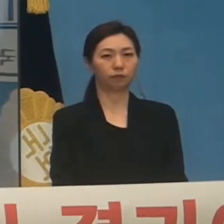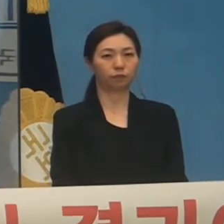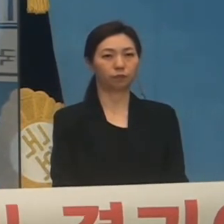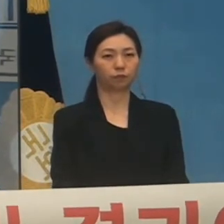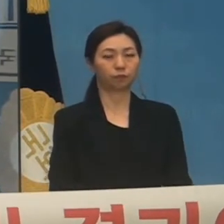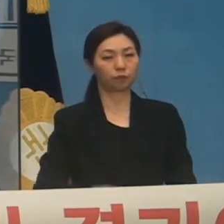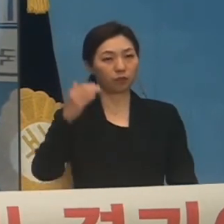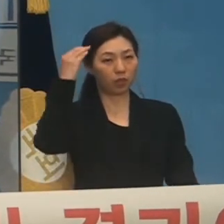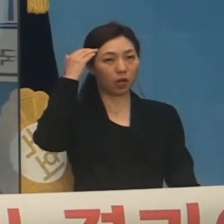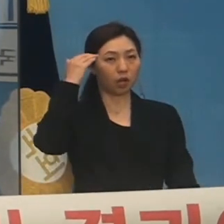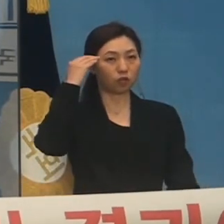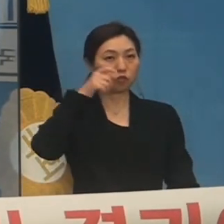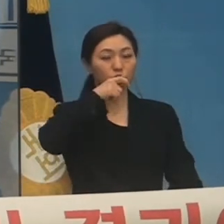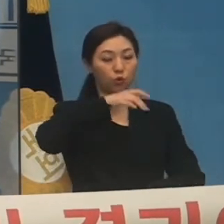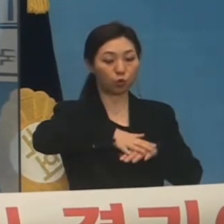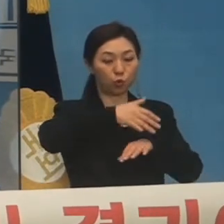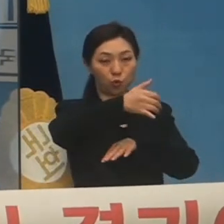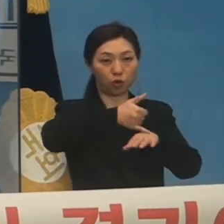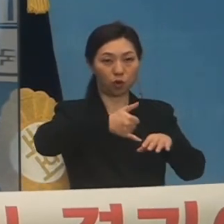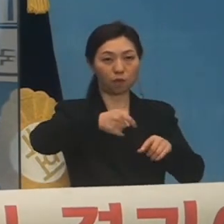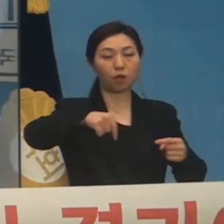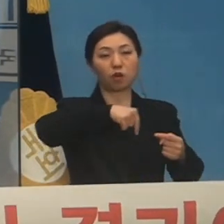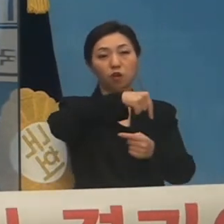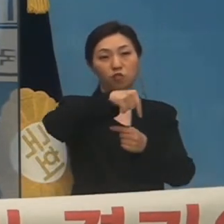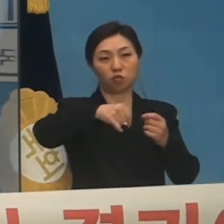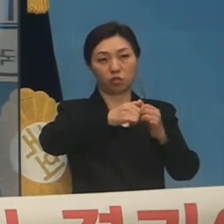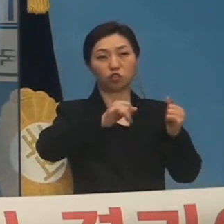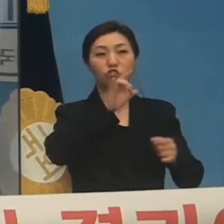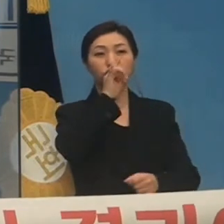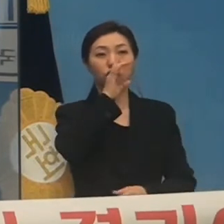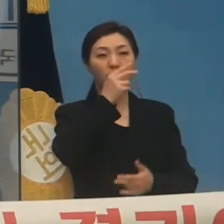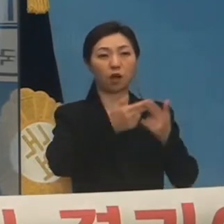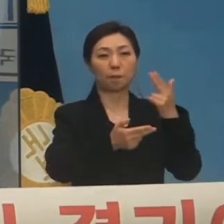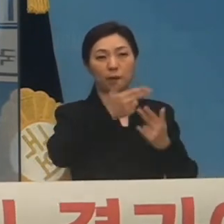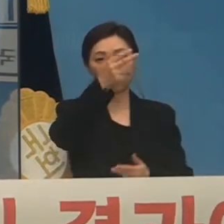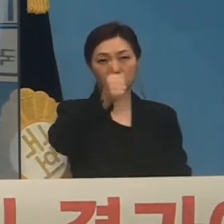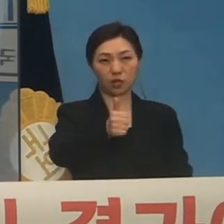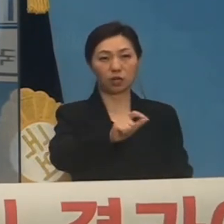네, 한국농업경영인 중앙연합회장 이학구입니다.